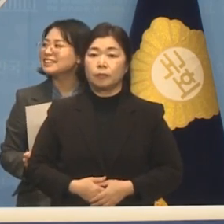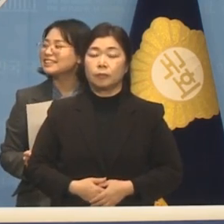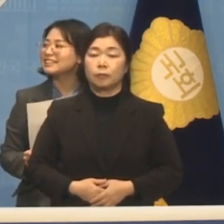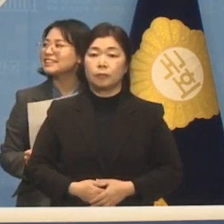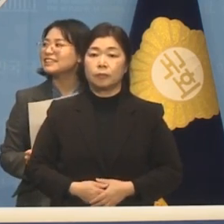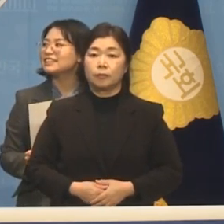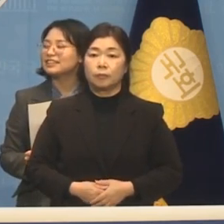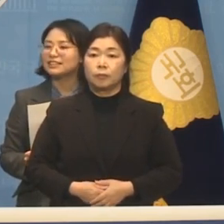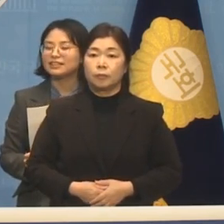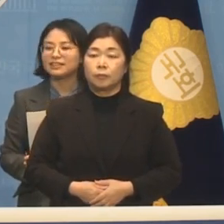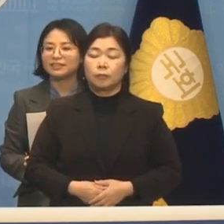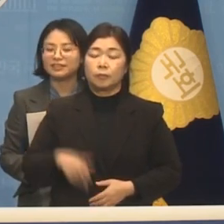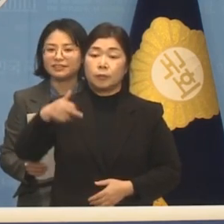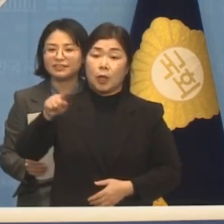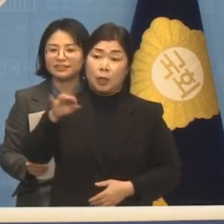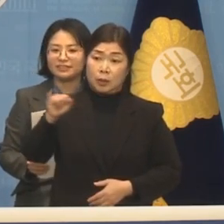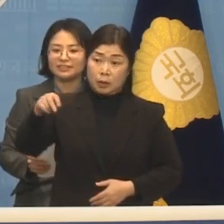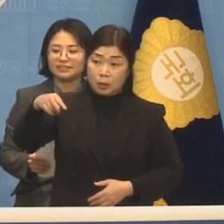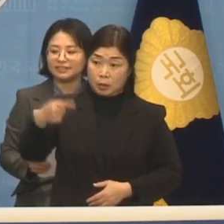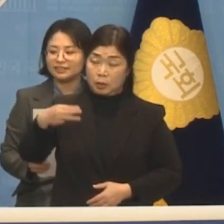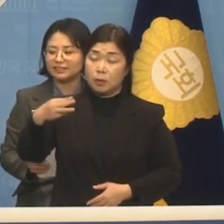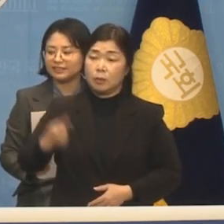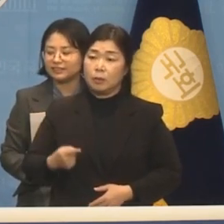예, 카이스트는